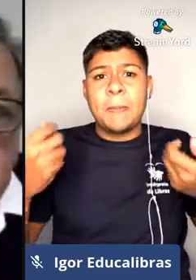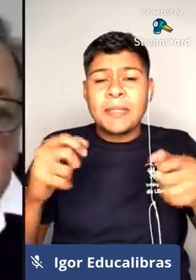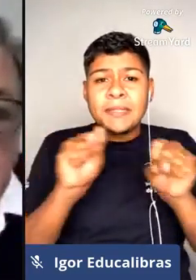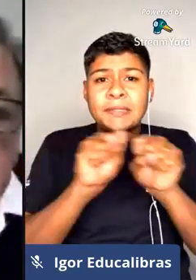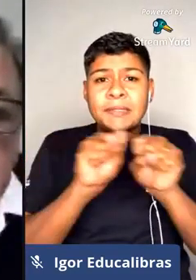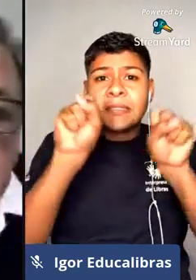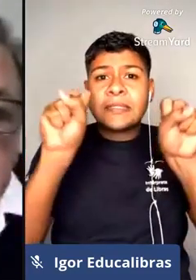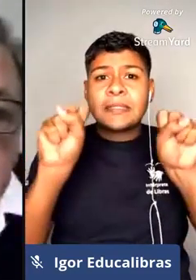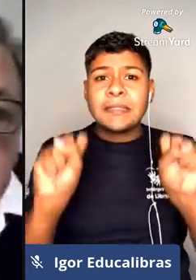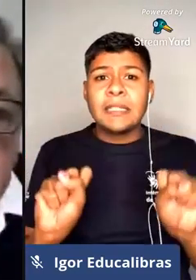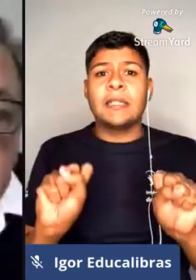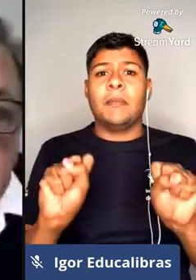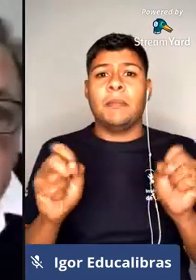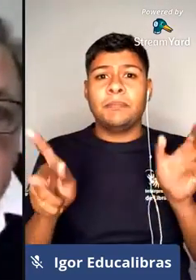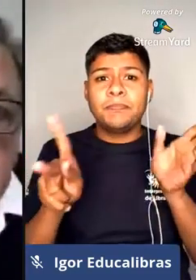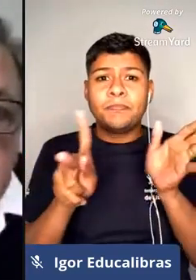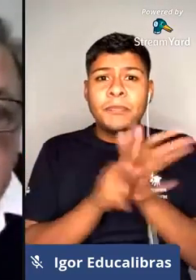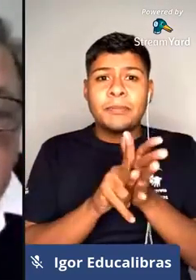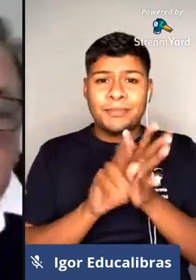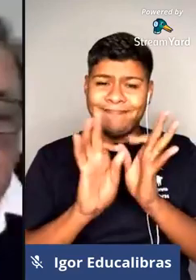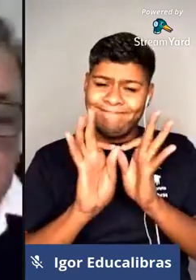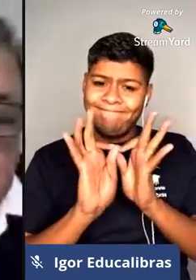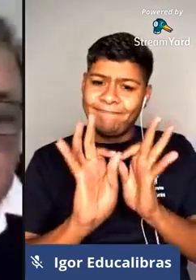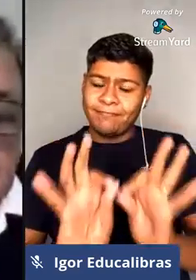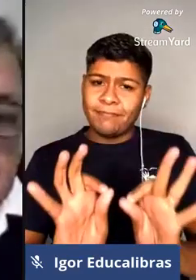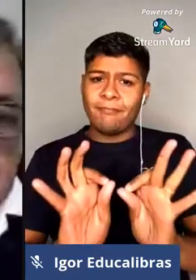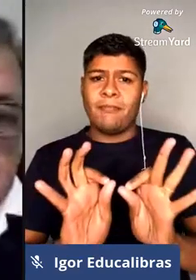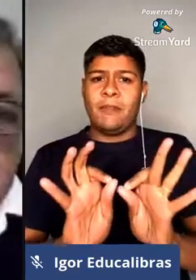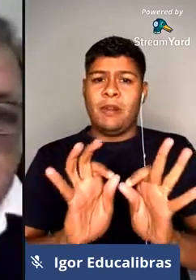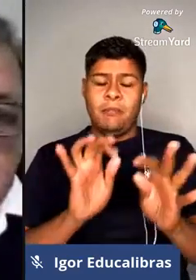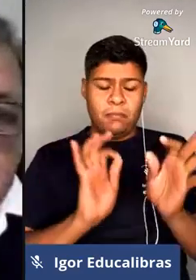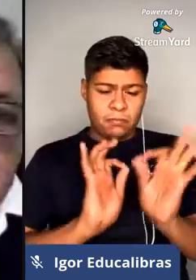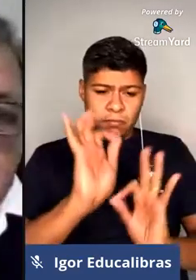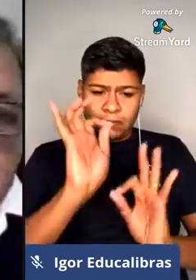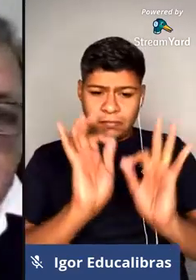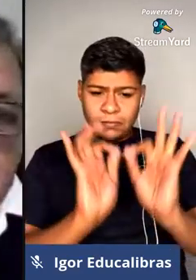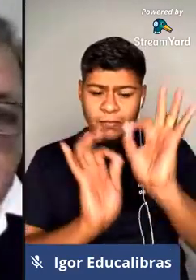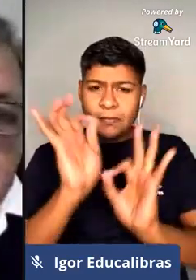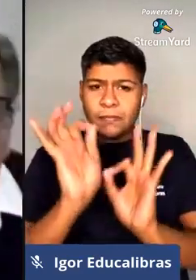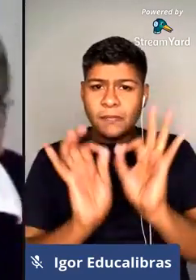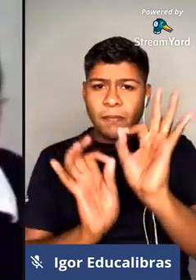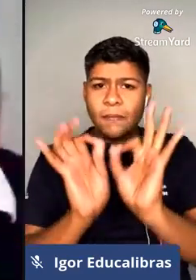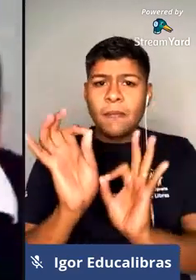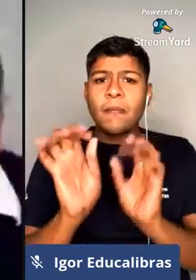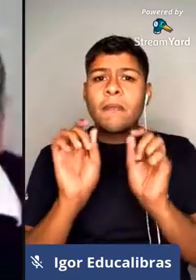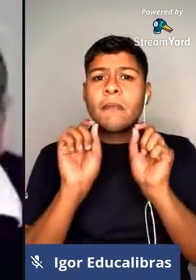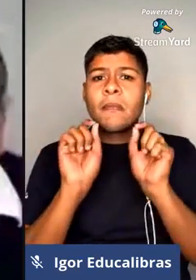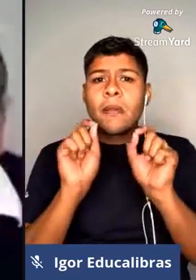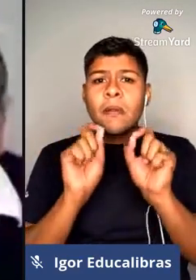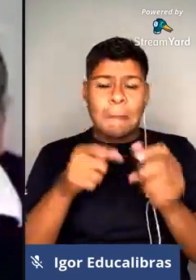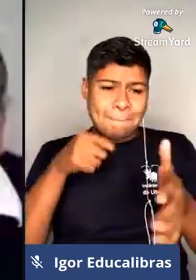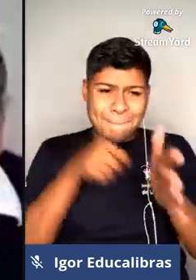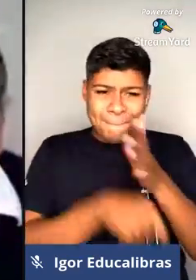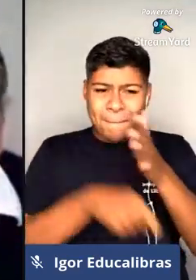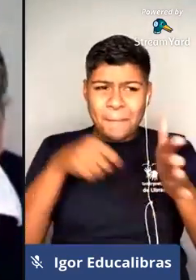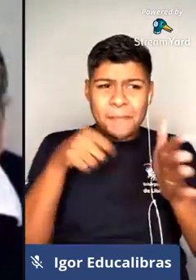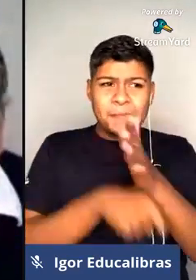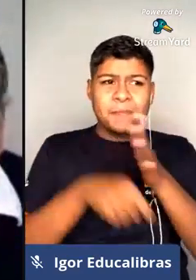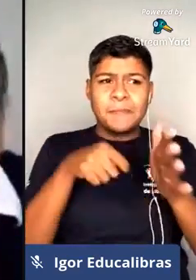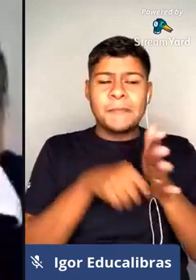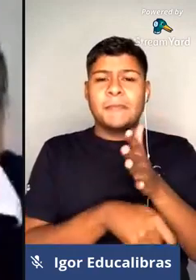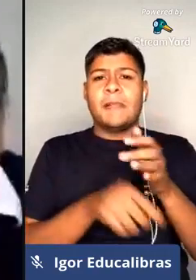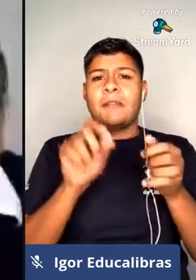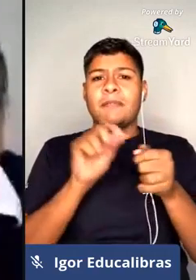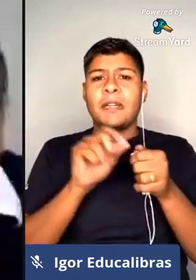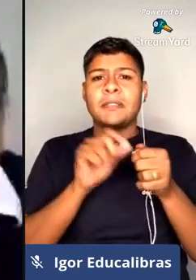sistema, né, mais sofisticado para elaborar, né, pressionar, fazer lobby,